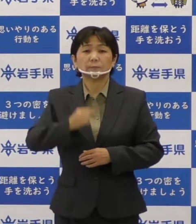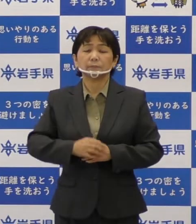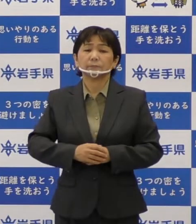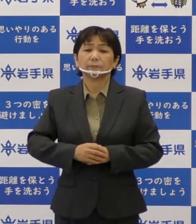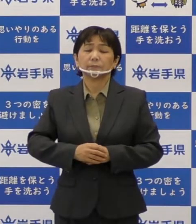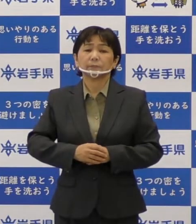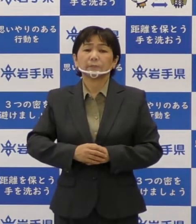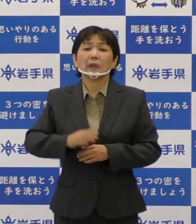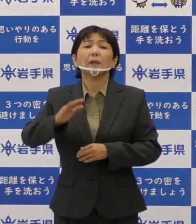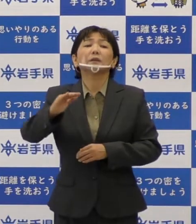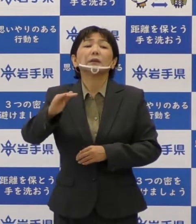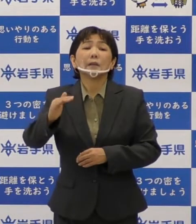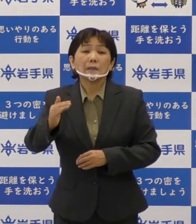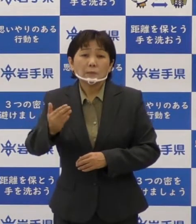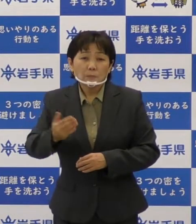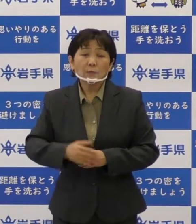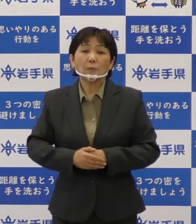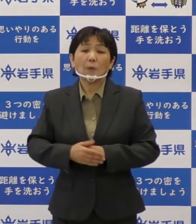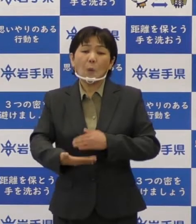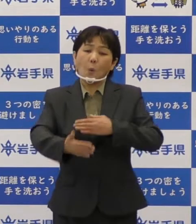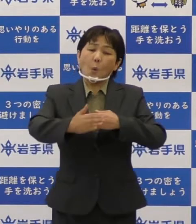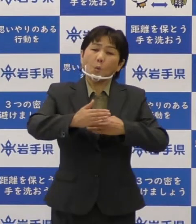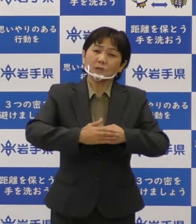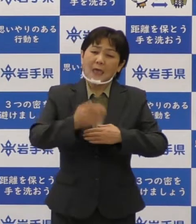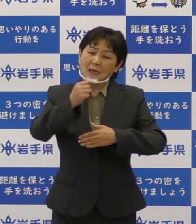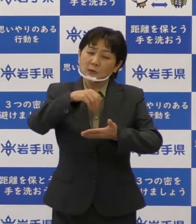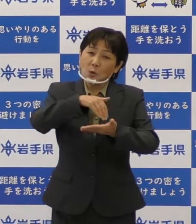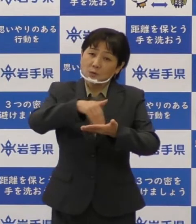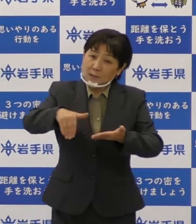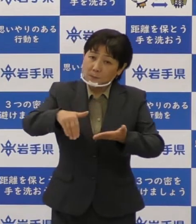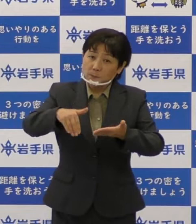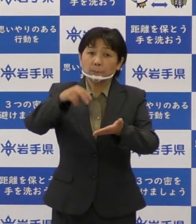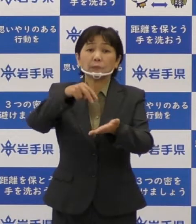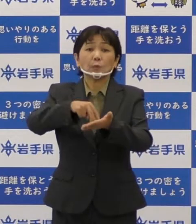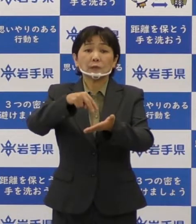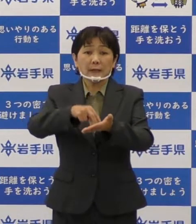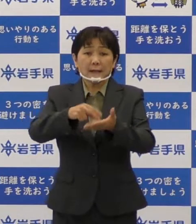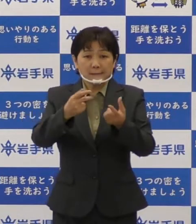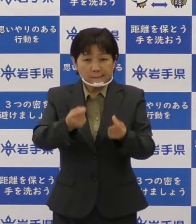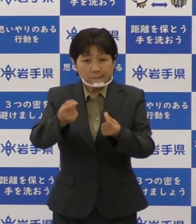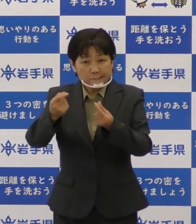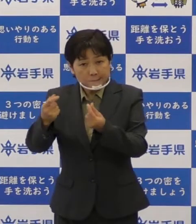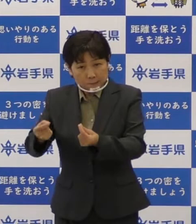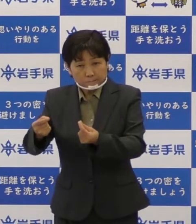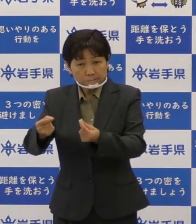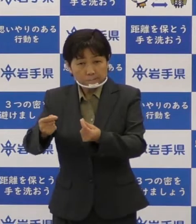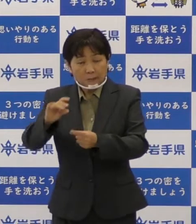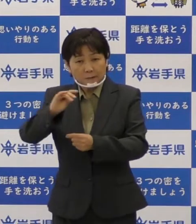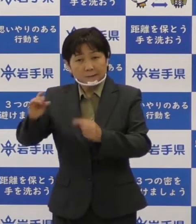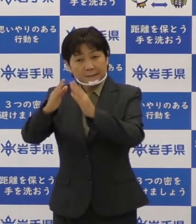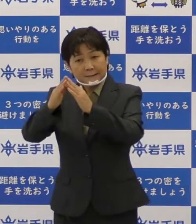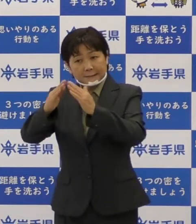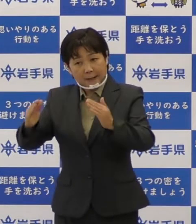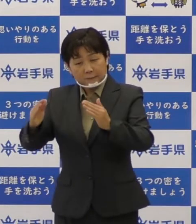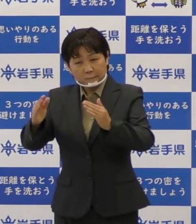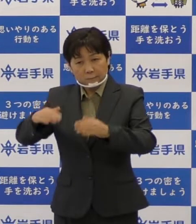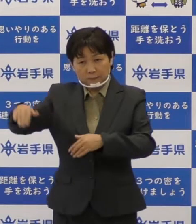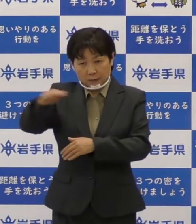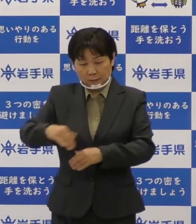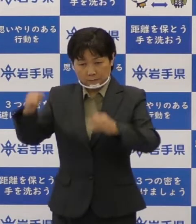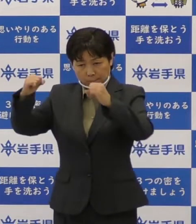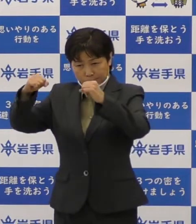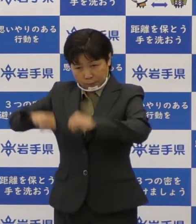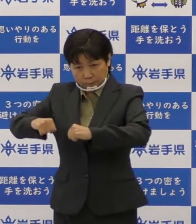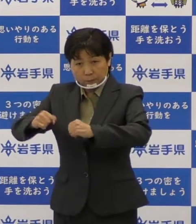やはり補正予算としてきちっと予算の形式を整えて、議会の了承をいただ